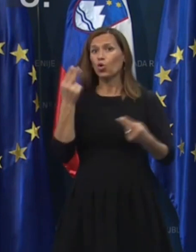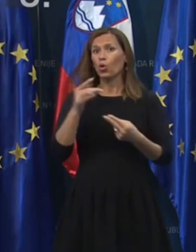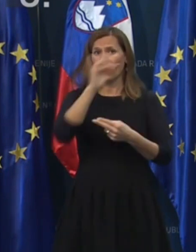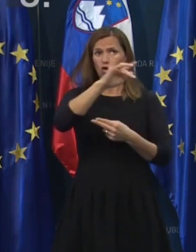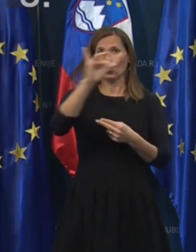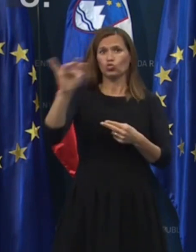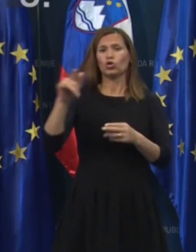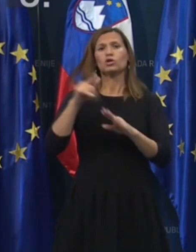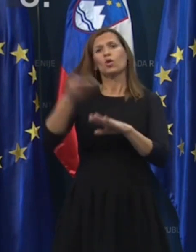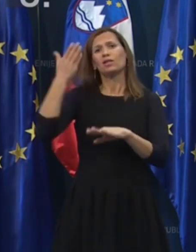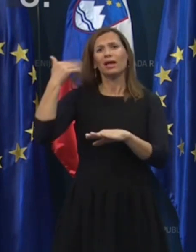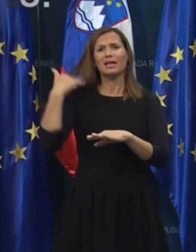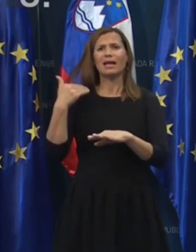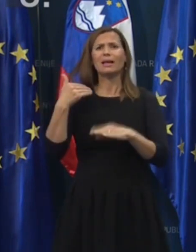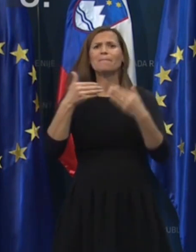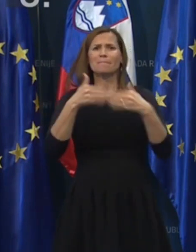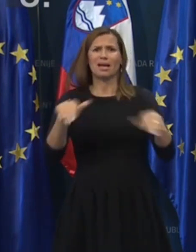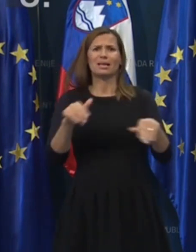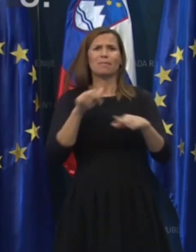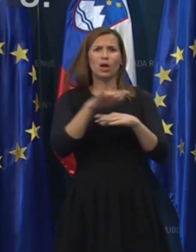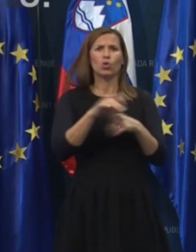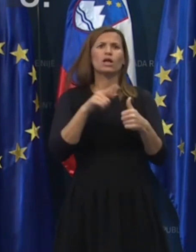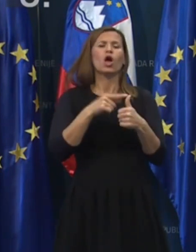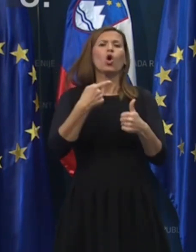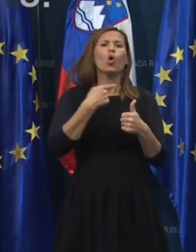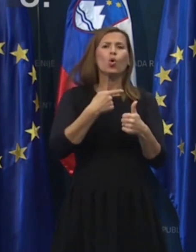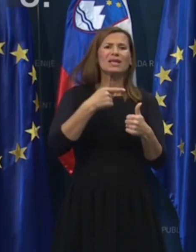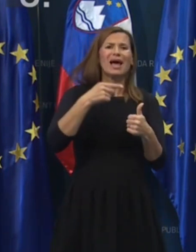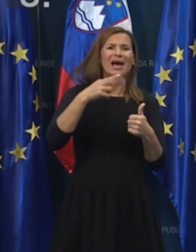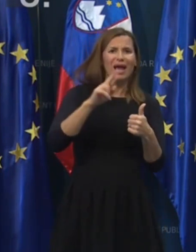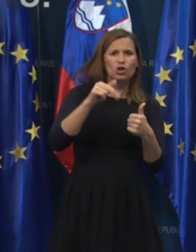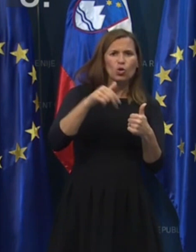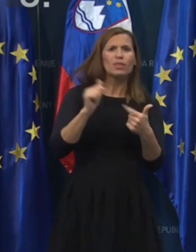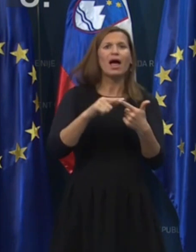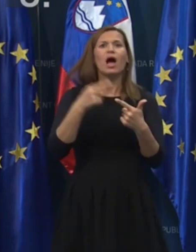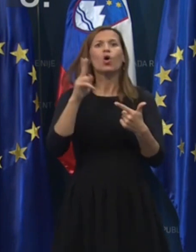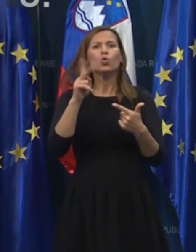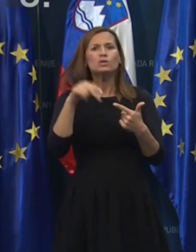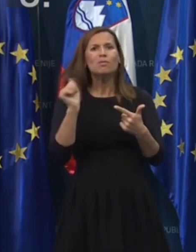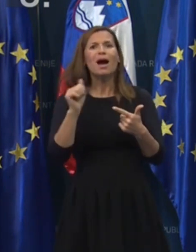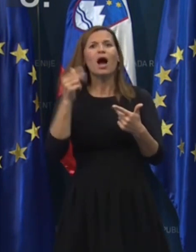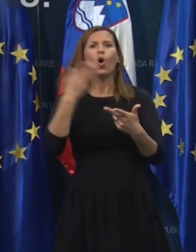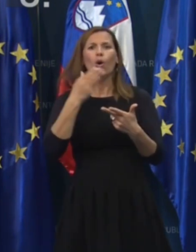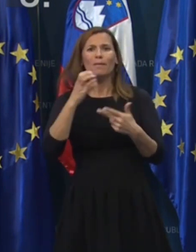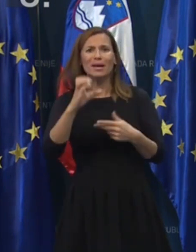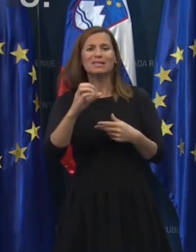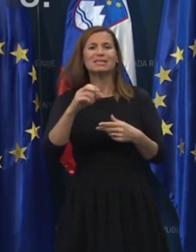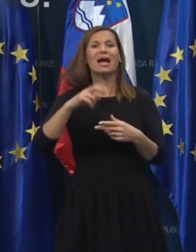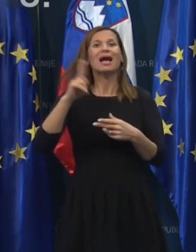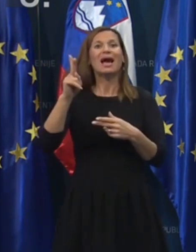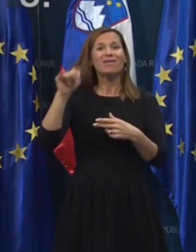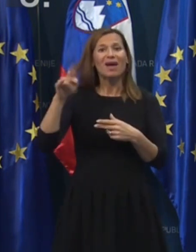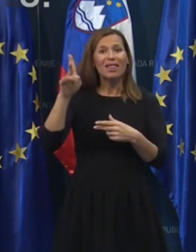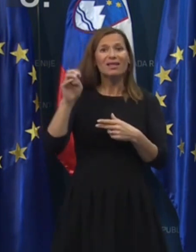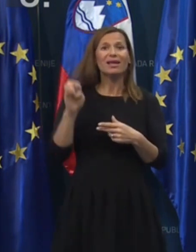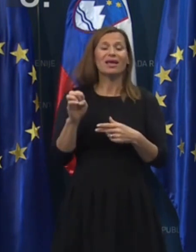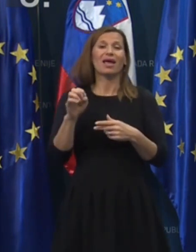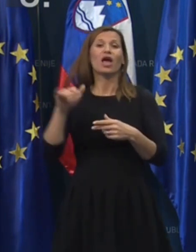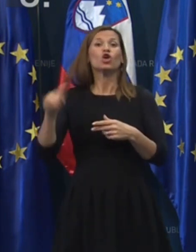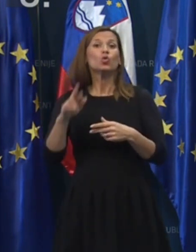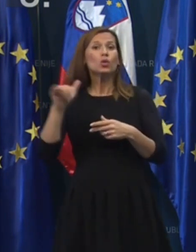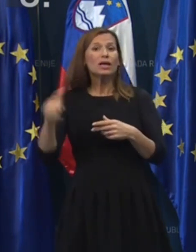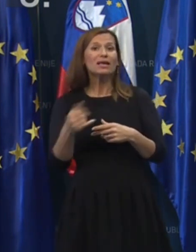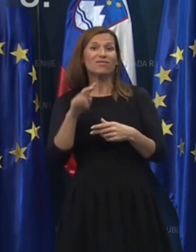mejni prehodi Gornja Radgona, Kuzma, Holmec, Karavanke, Juri,